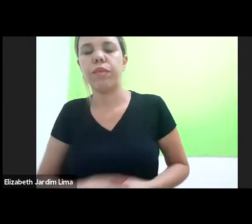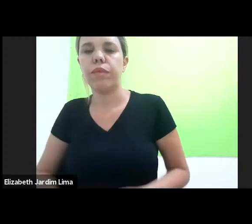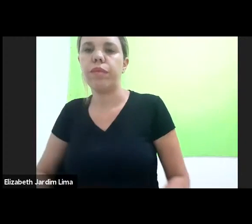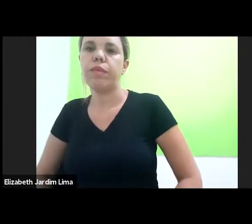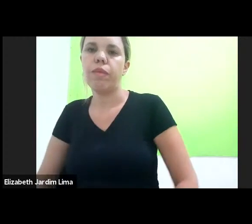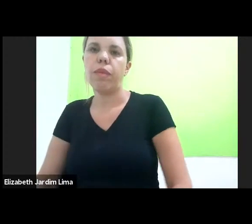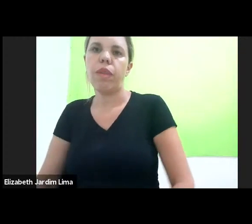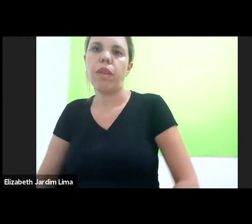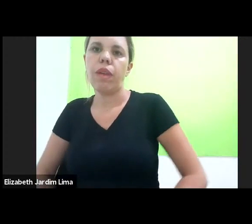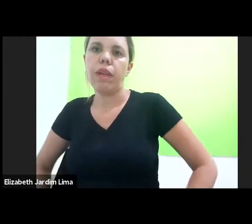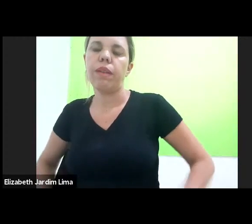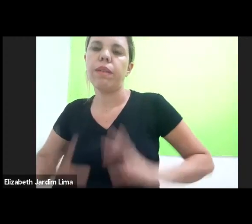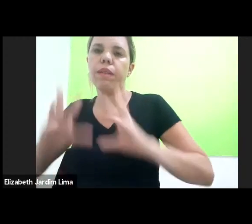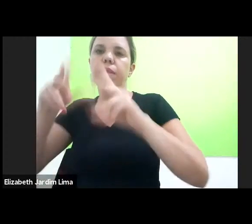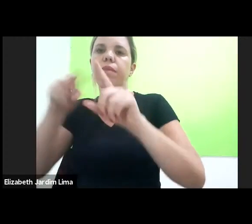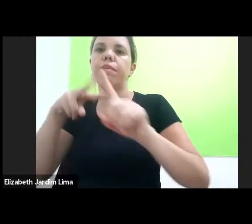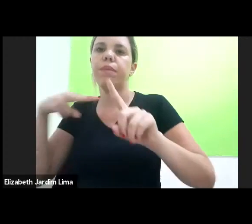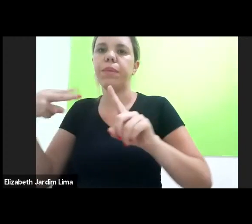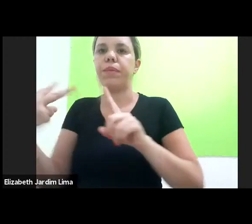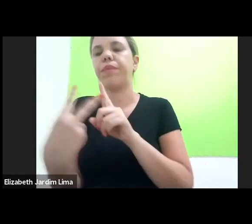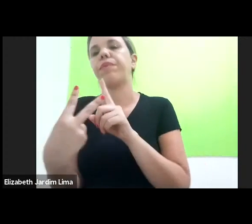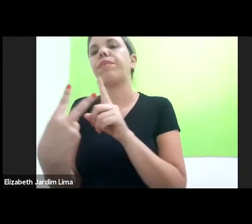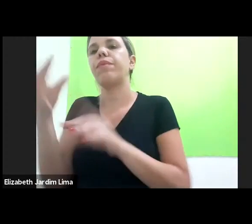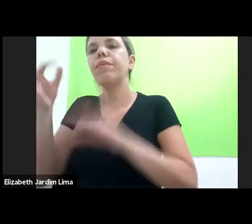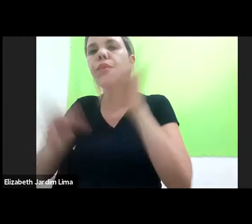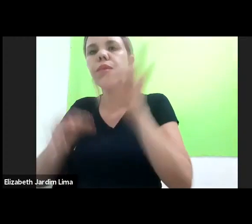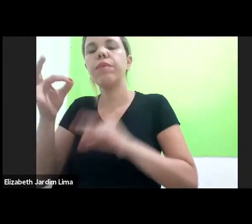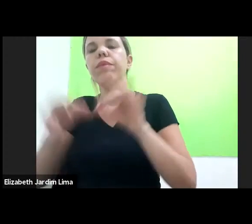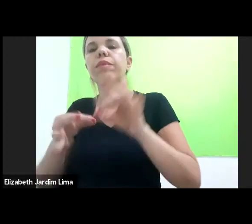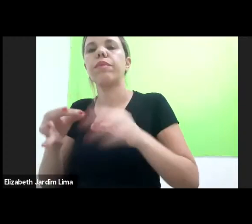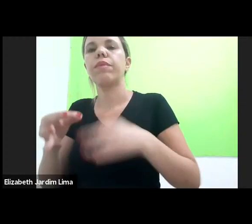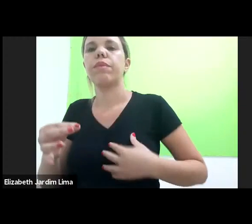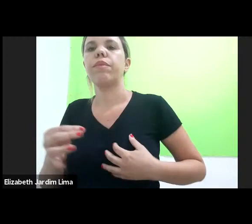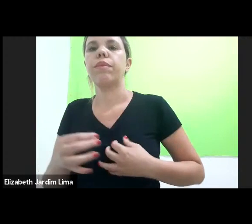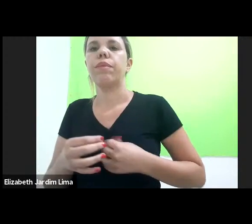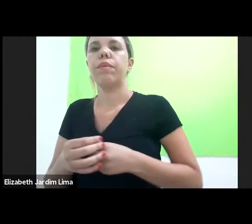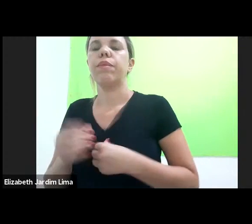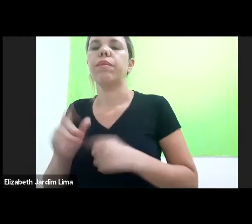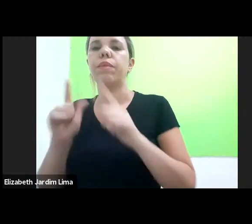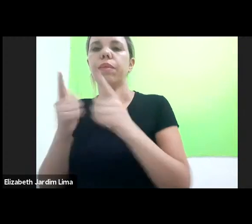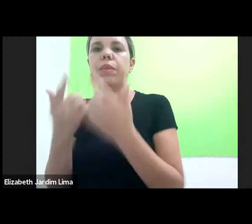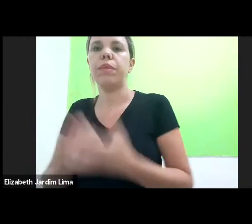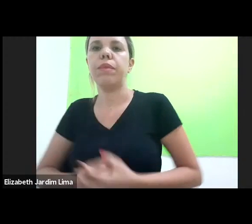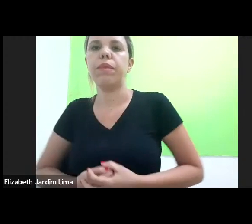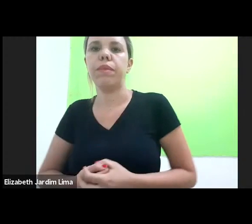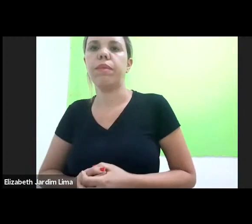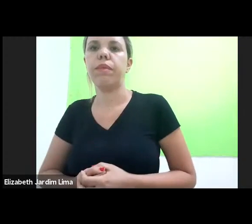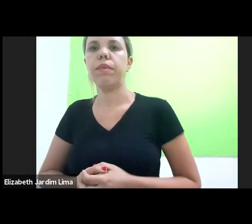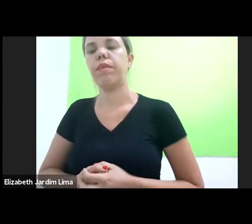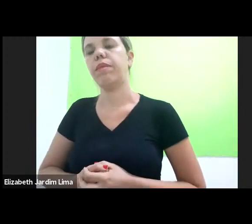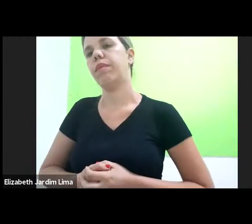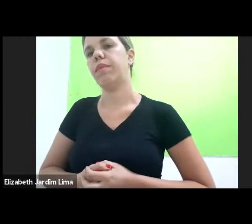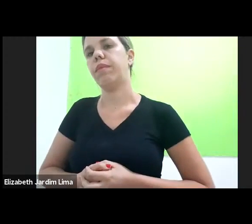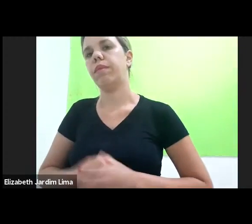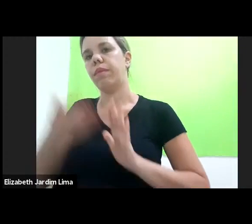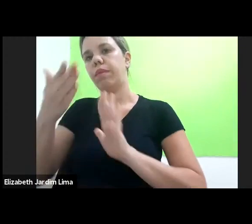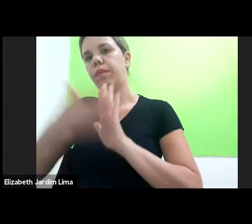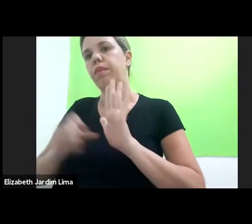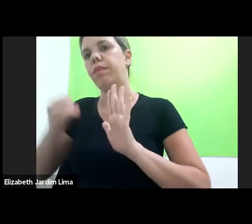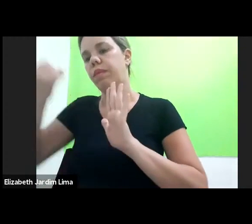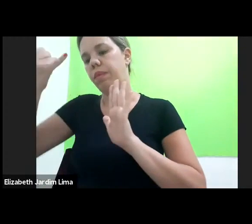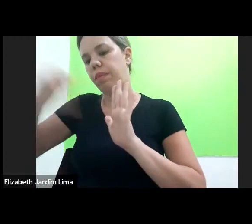tem que trazer todos os aspectos para o judiciário que envolve a comunidade. Então, descrever isso tudo é